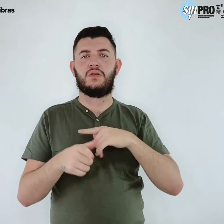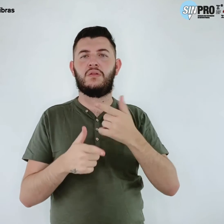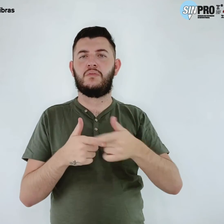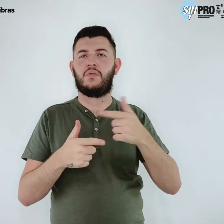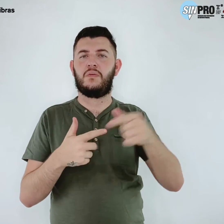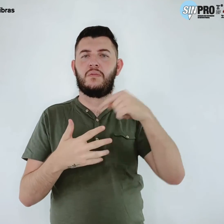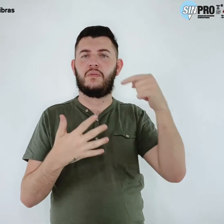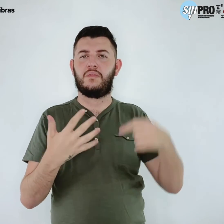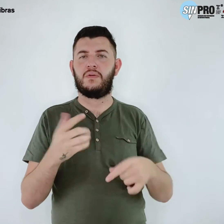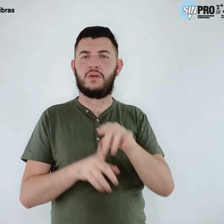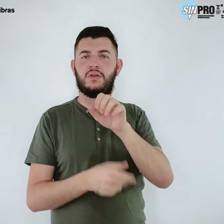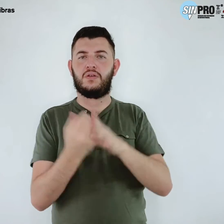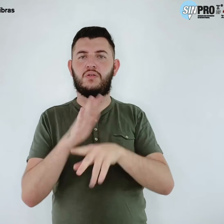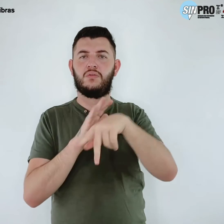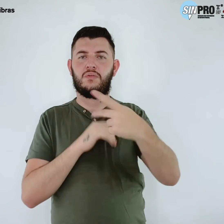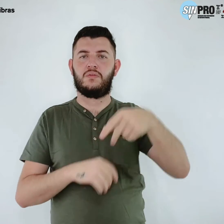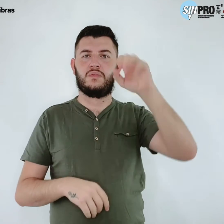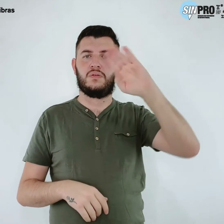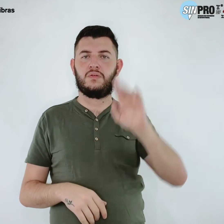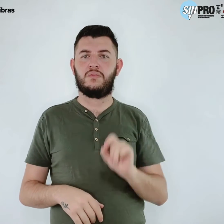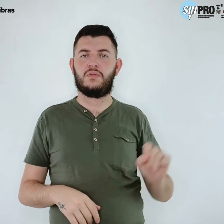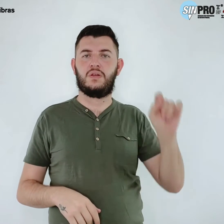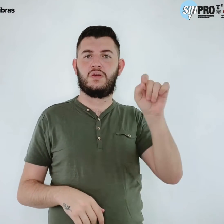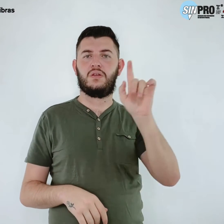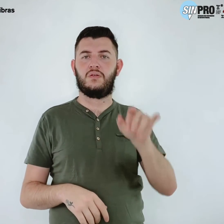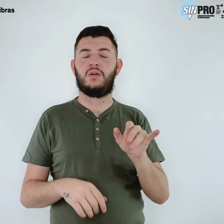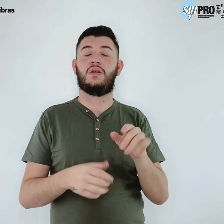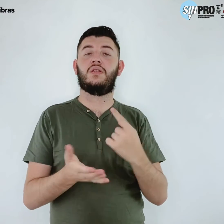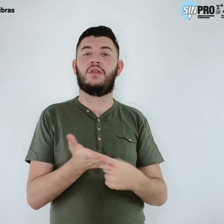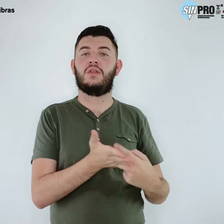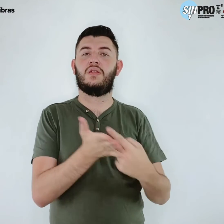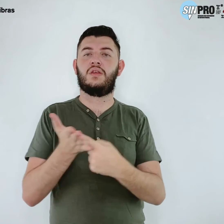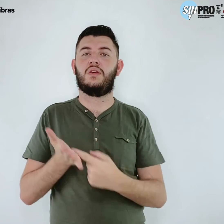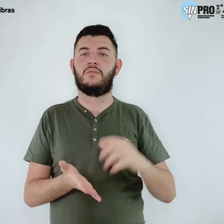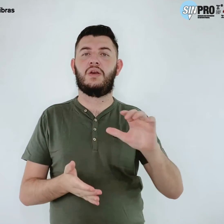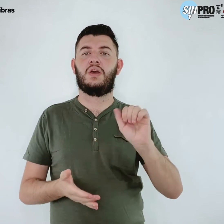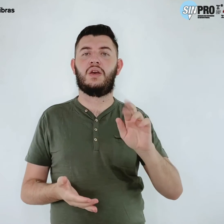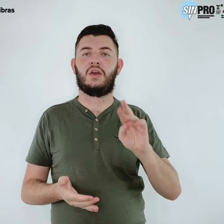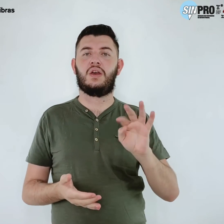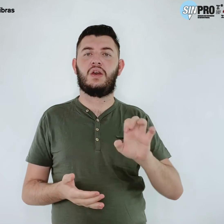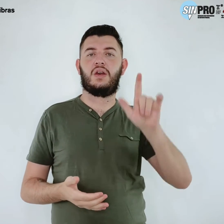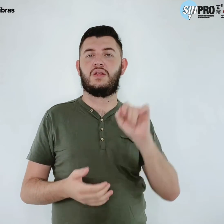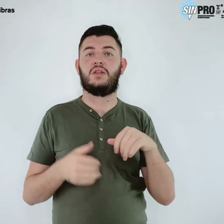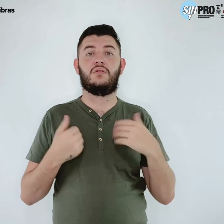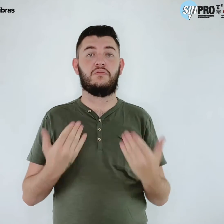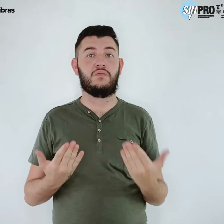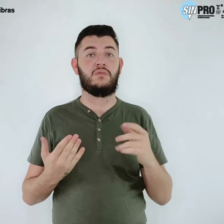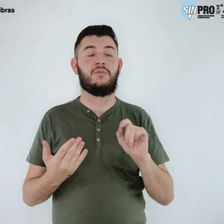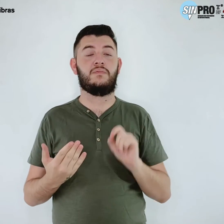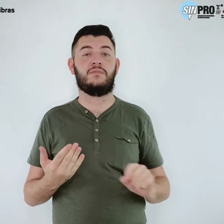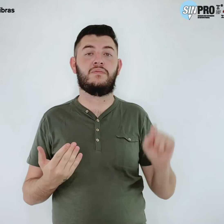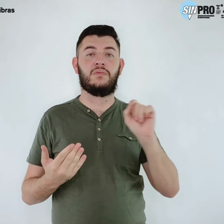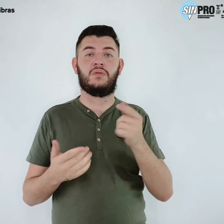de milhares de problemas, recriou no Brasil o esquema de cartéis. O segundo problema,